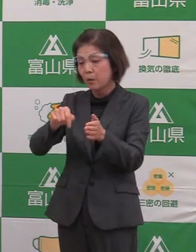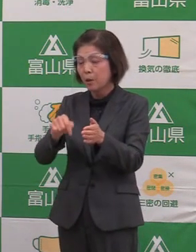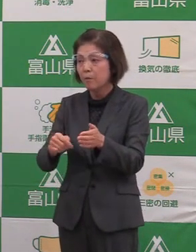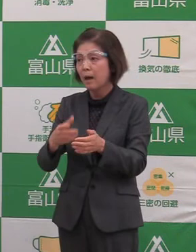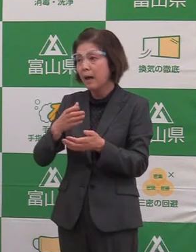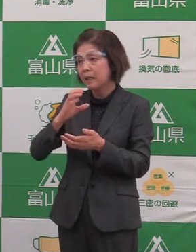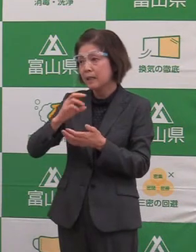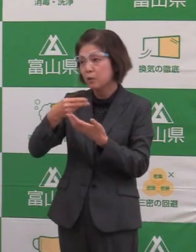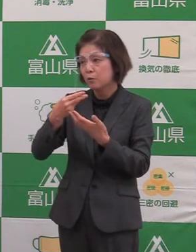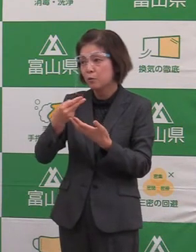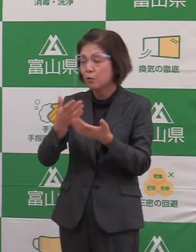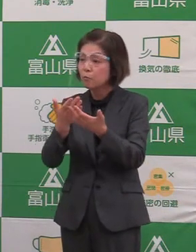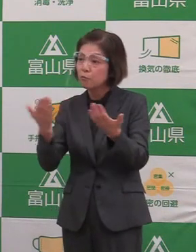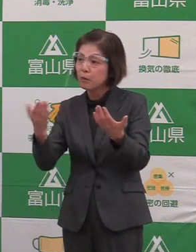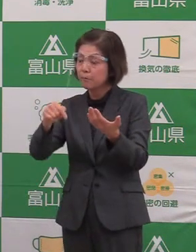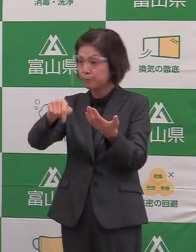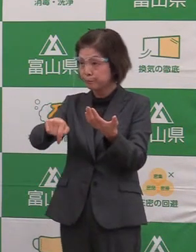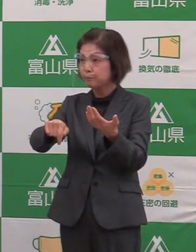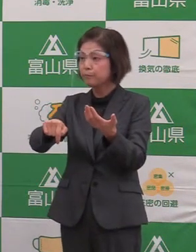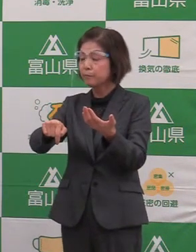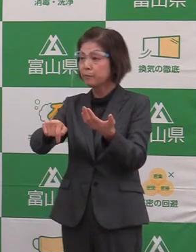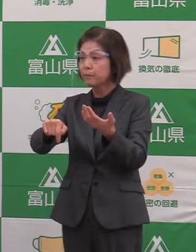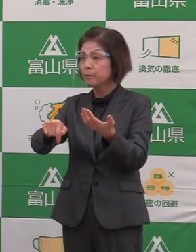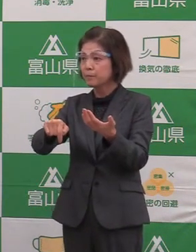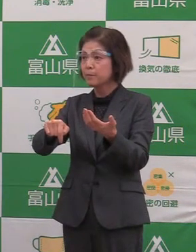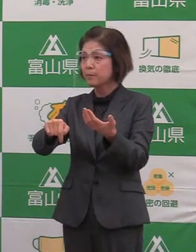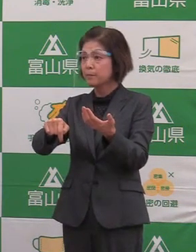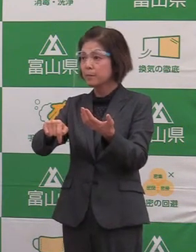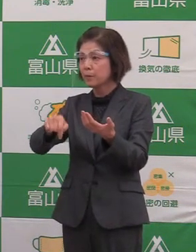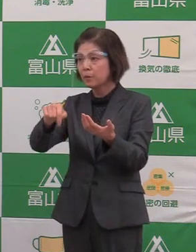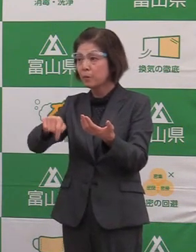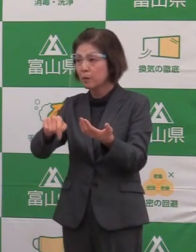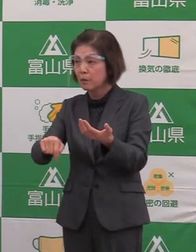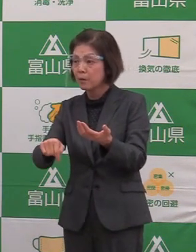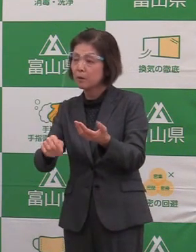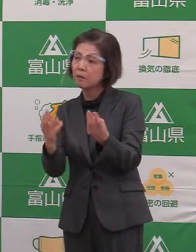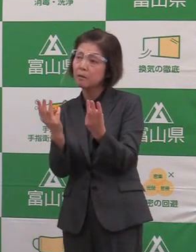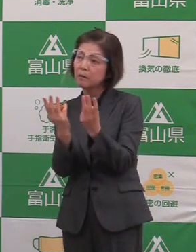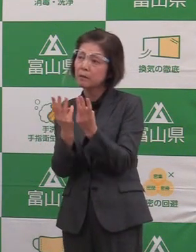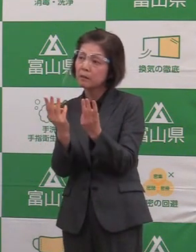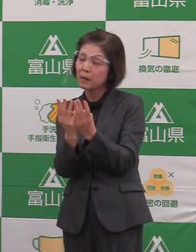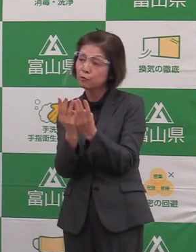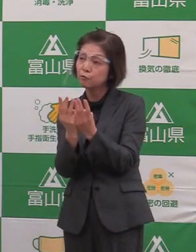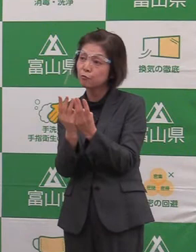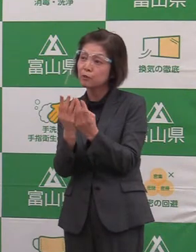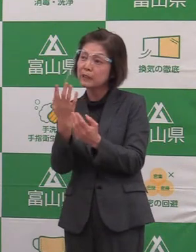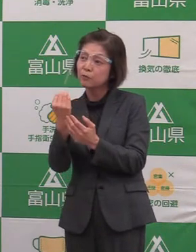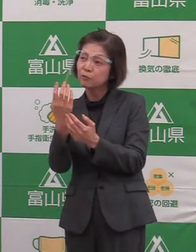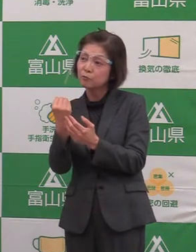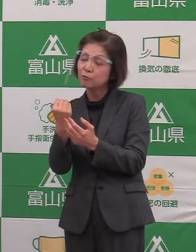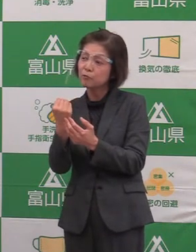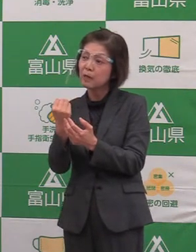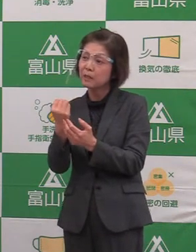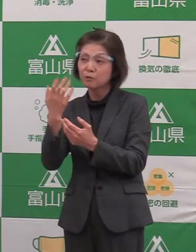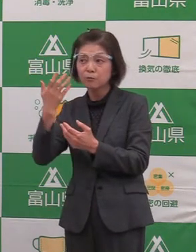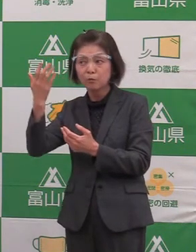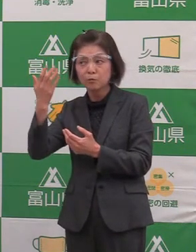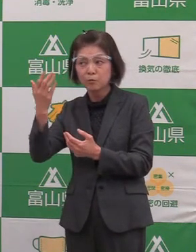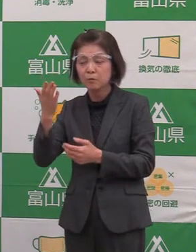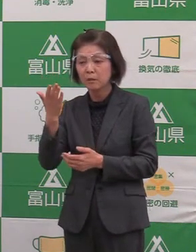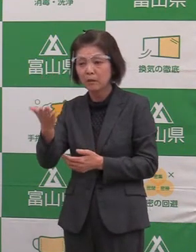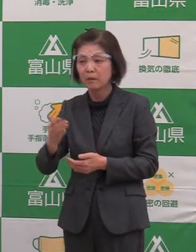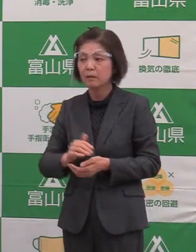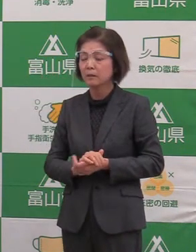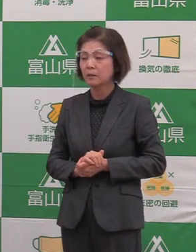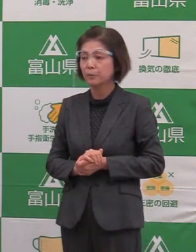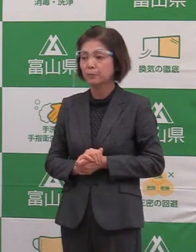登録これからしていくってことなんですけど、これはどれくらい手を挙げると見ていますか。まだこれからですか。 そう